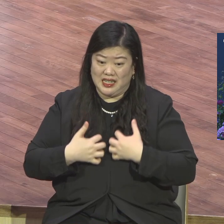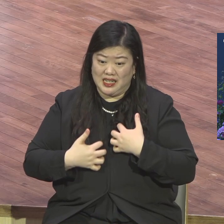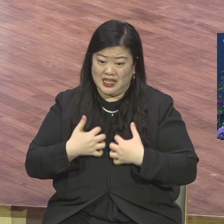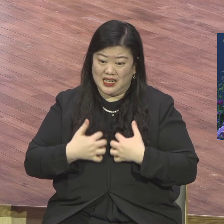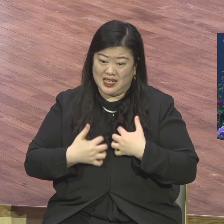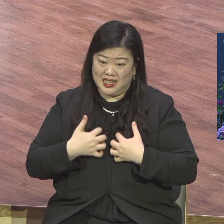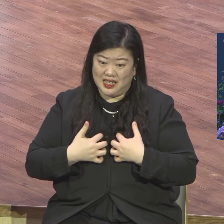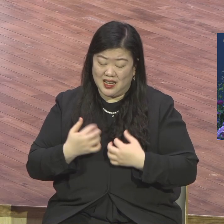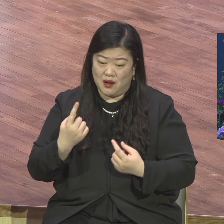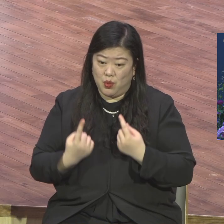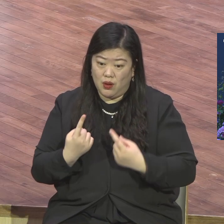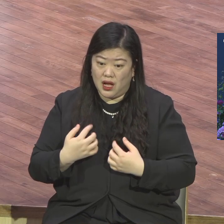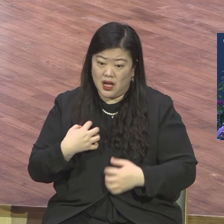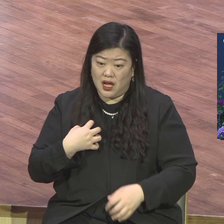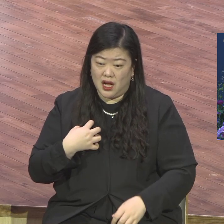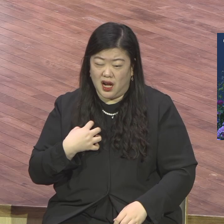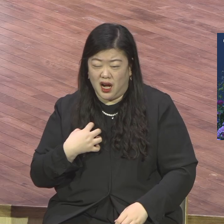친근해.